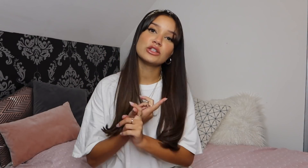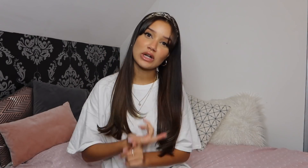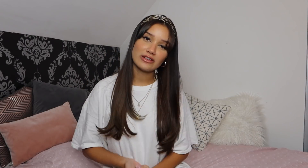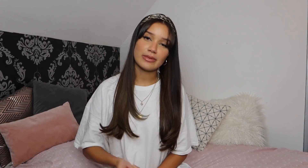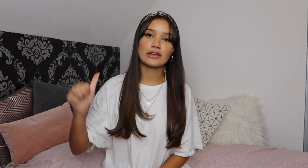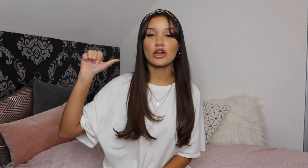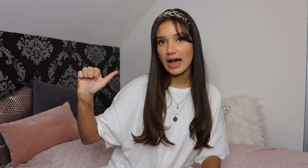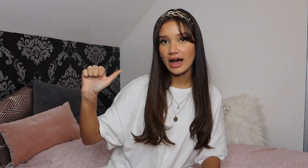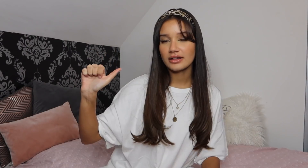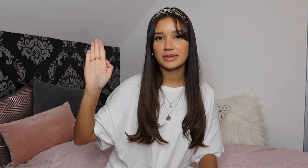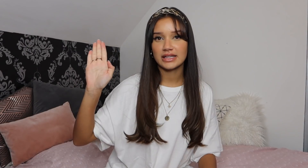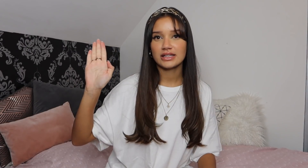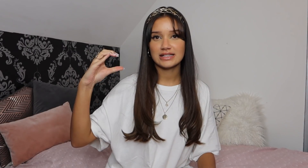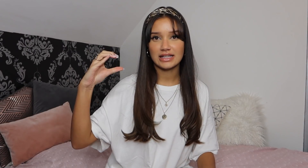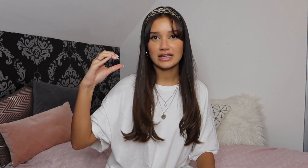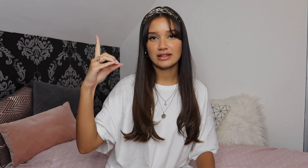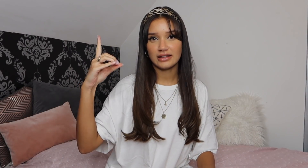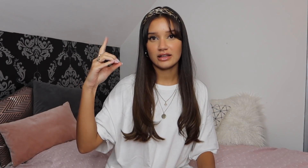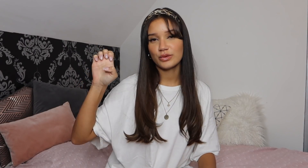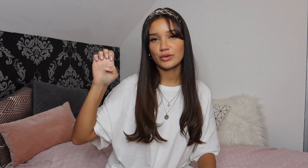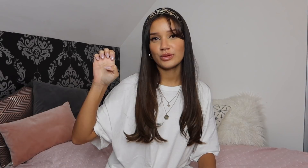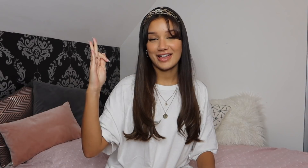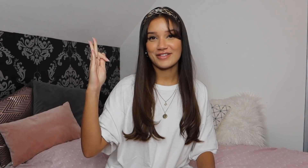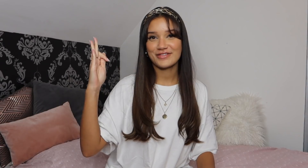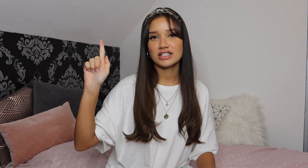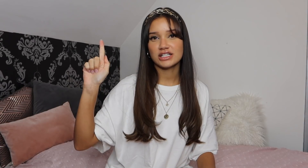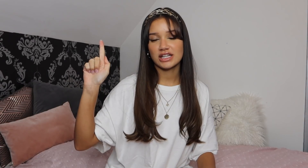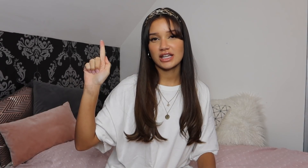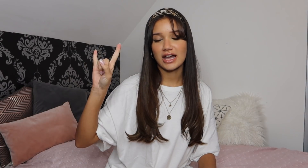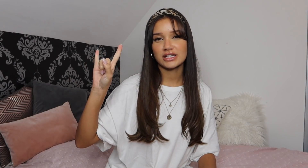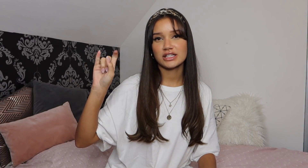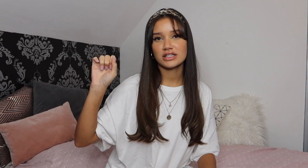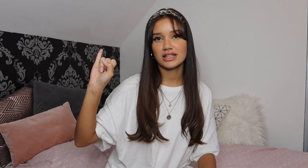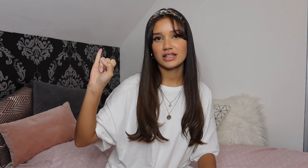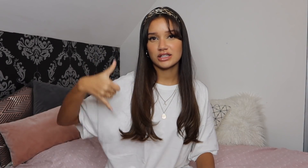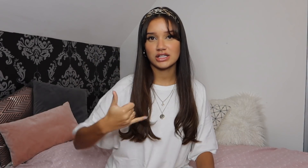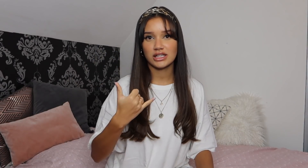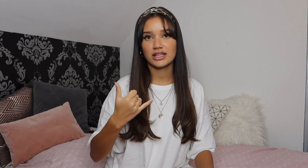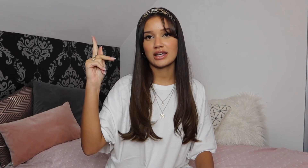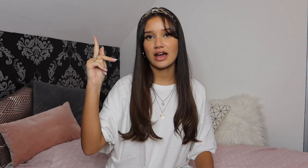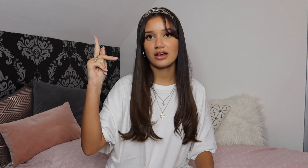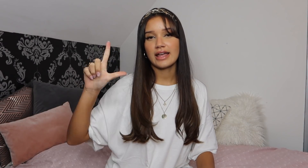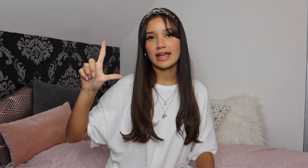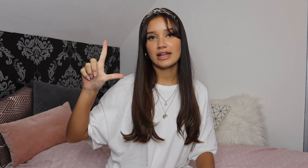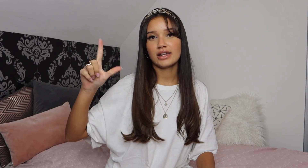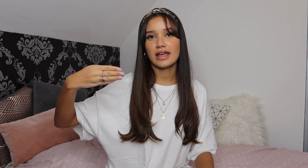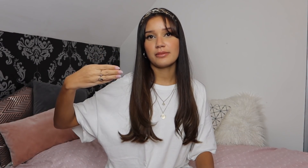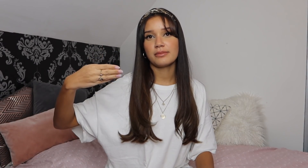tout l'alphabet par cœur. A, B, C, D, E, F, G, H, I, J, K, L, M,